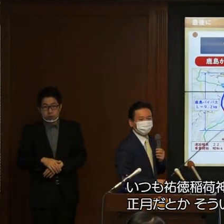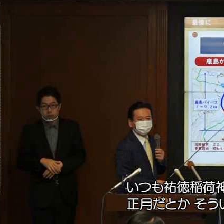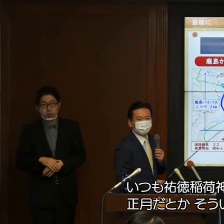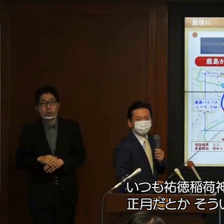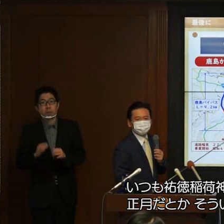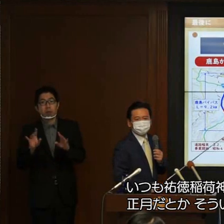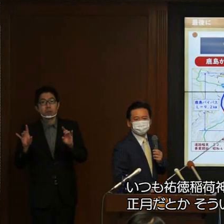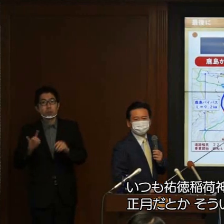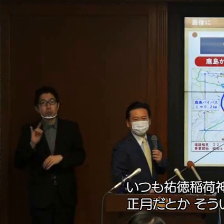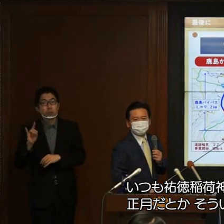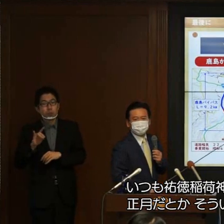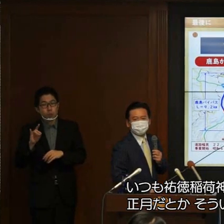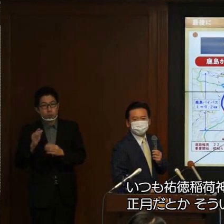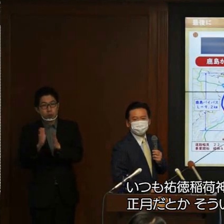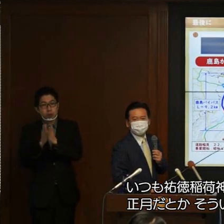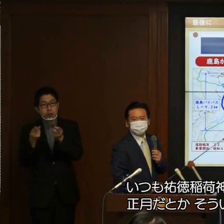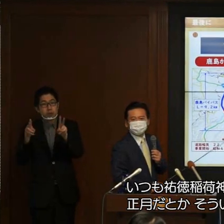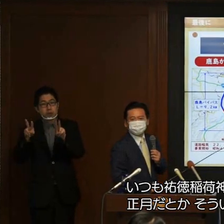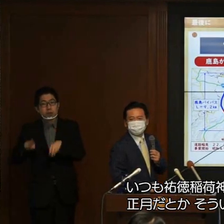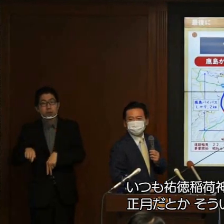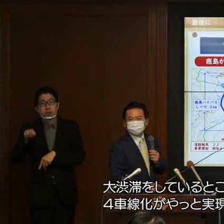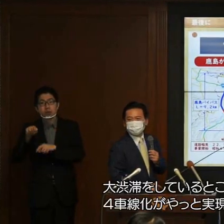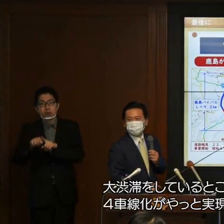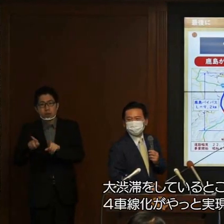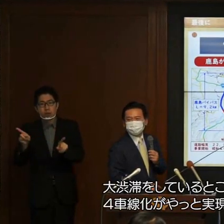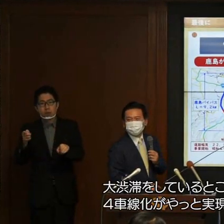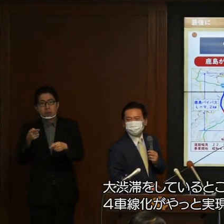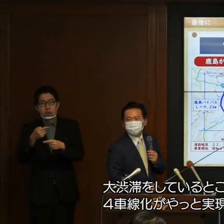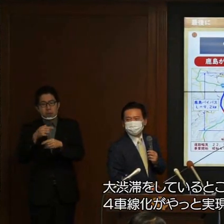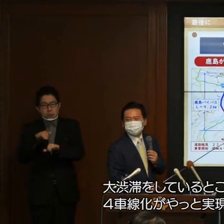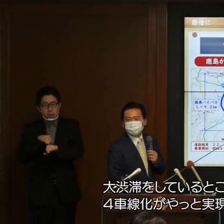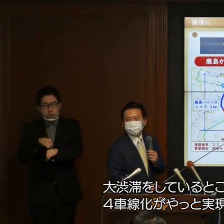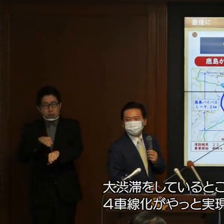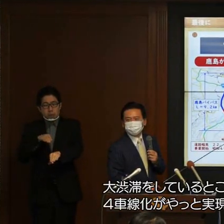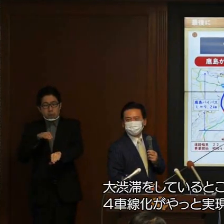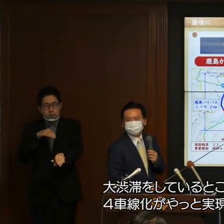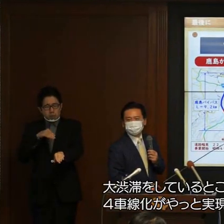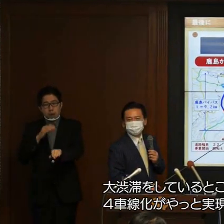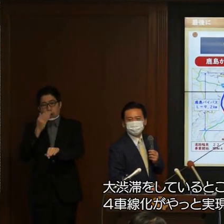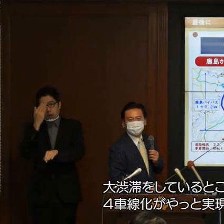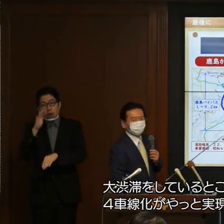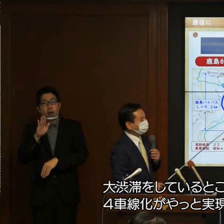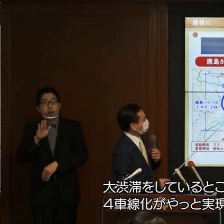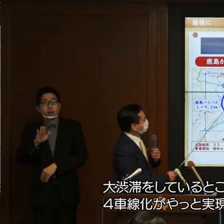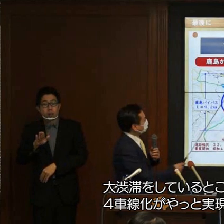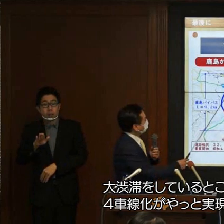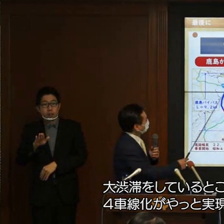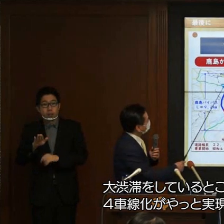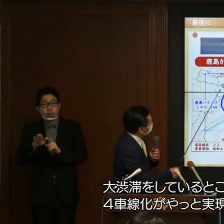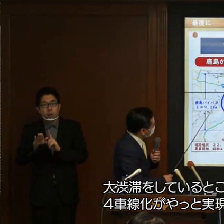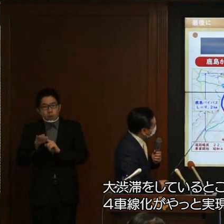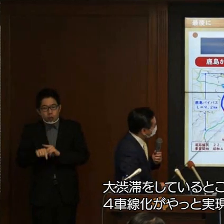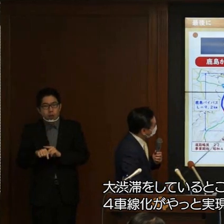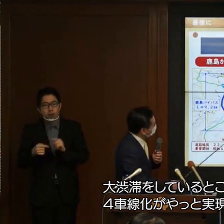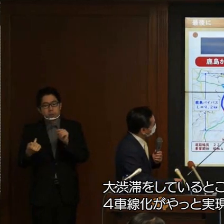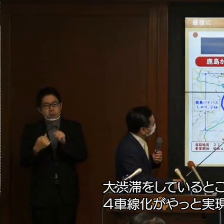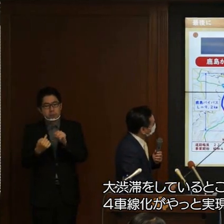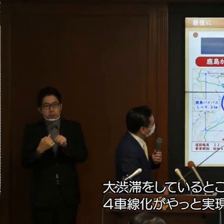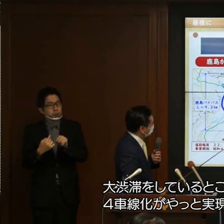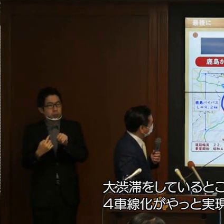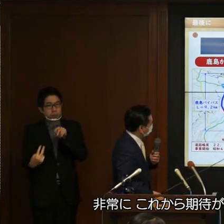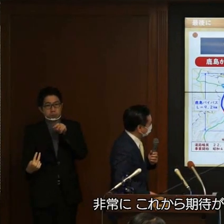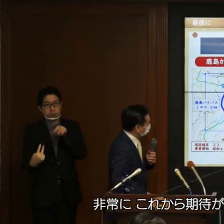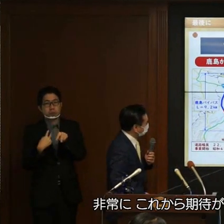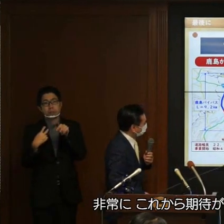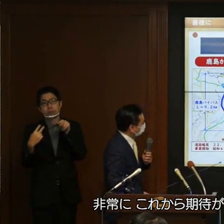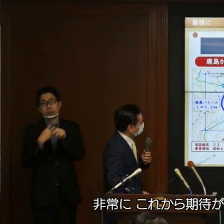ぶ正月だとかそういったときはもう大渋滞をしているところなんですけれども、4車線がやっと実現できるということ